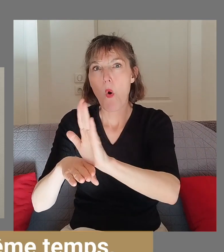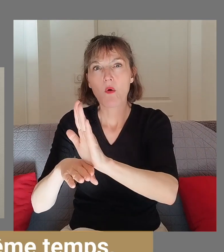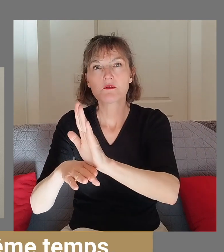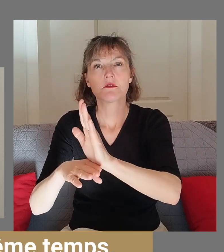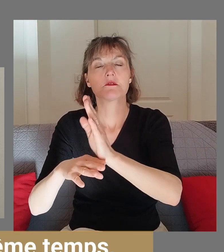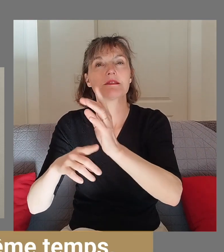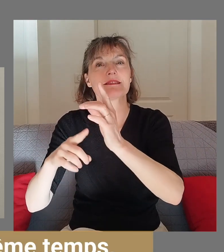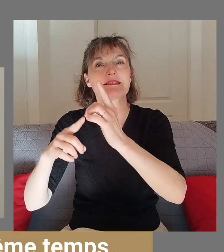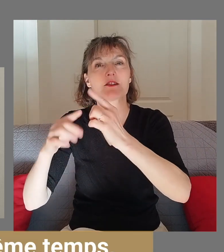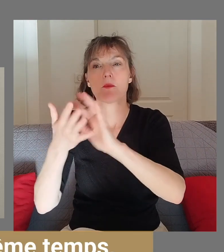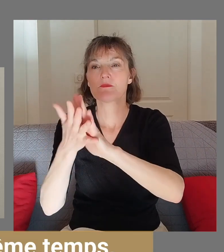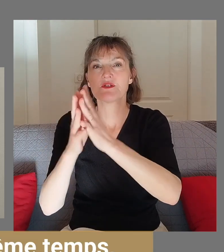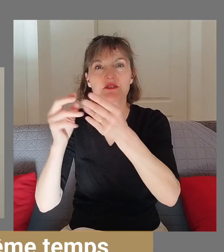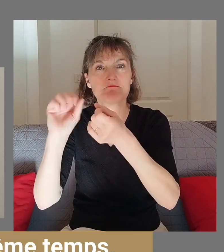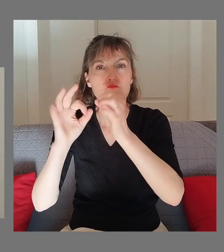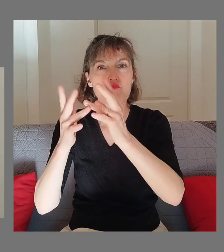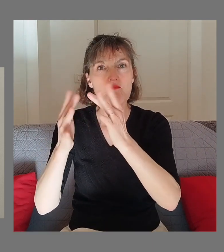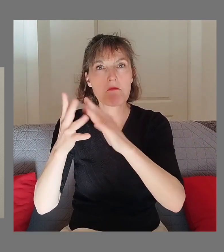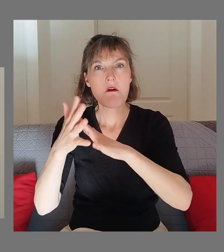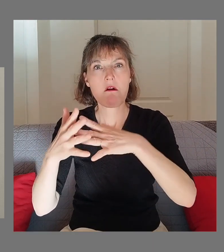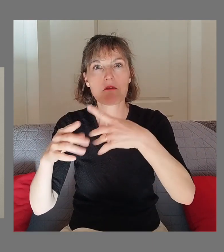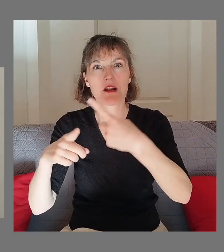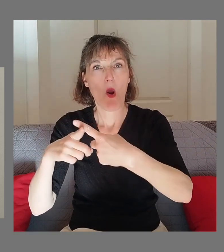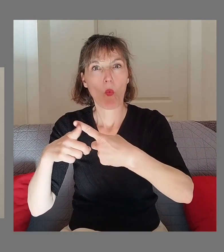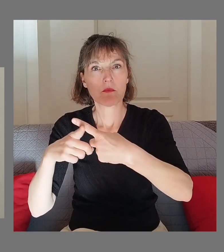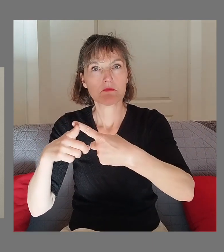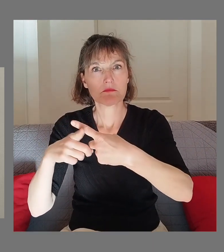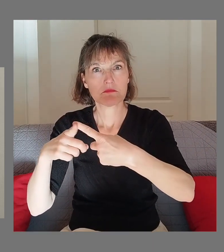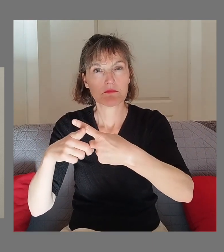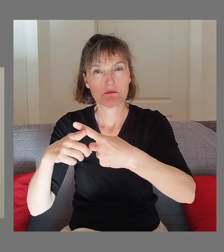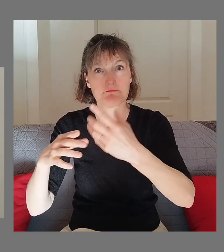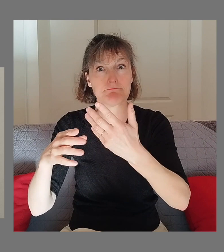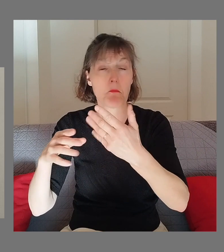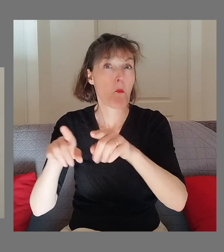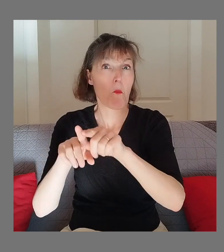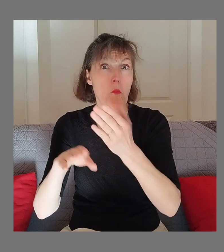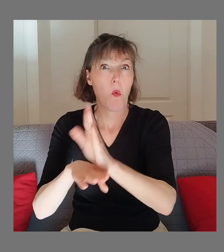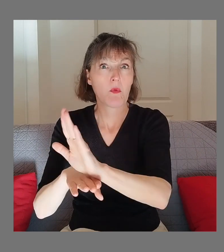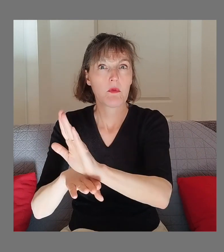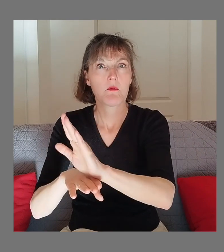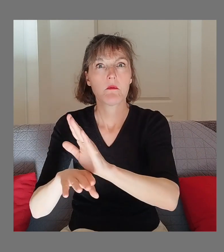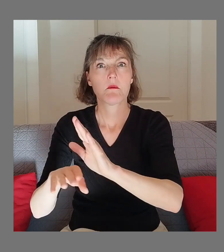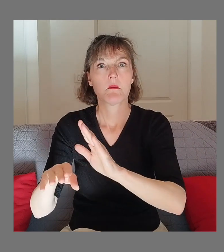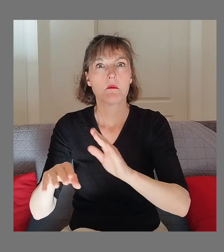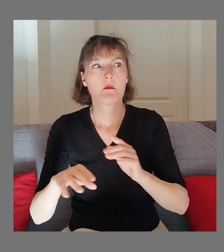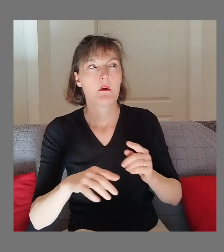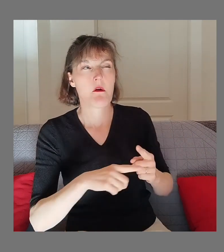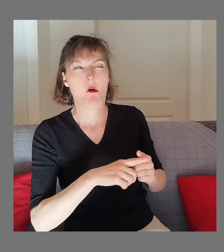temps, bien sûr, elle lui fait un signe qui s'apparente au signe couteau.